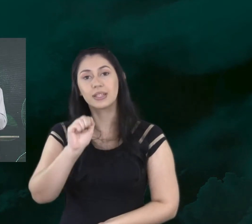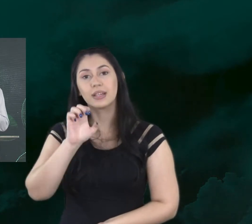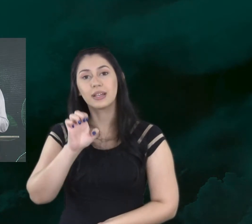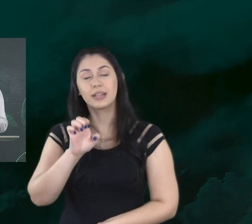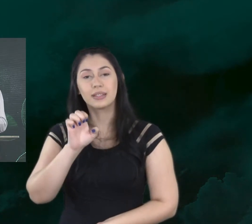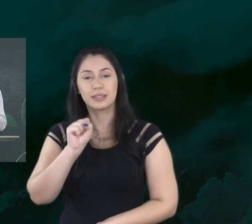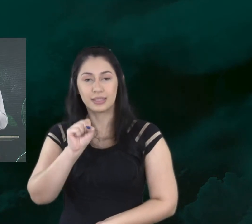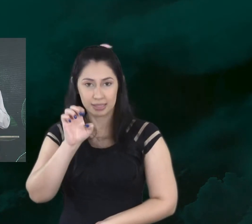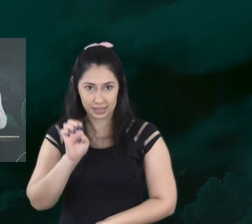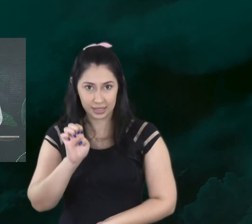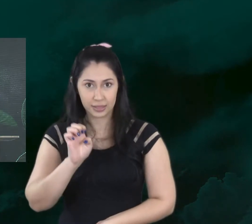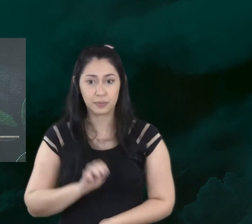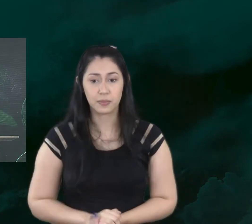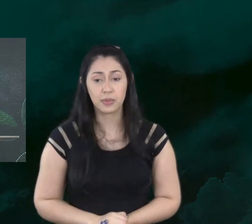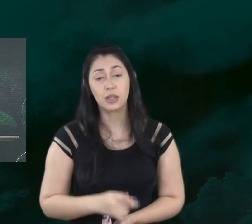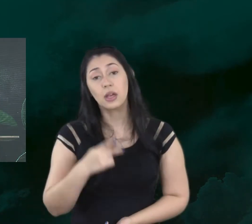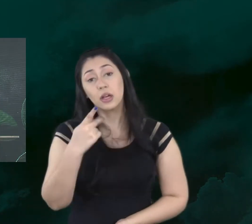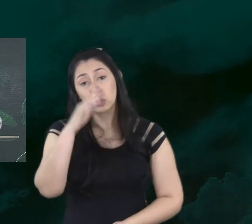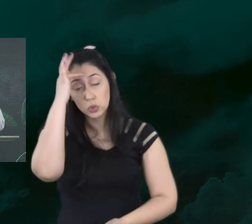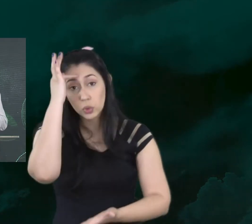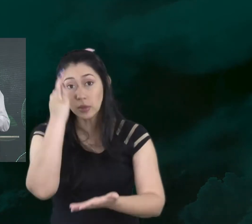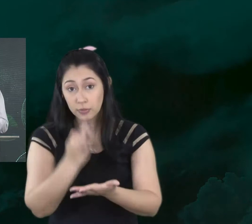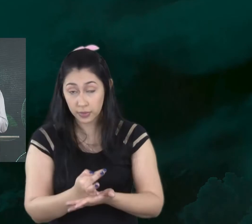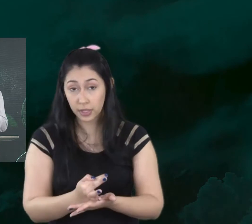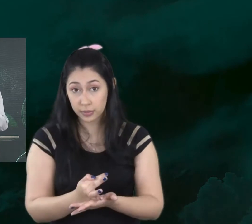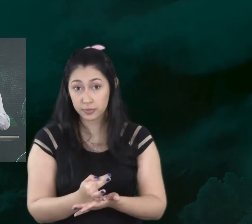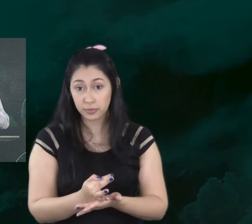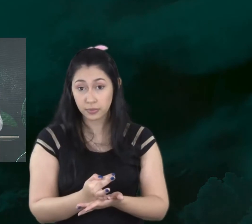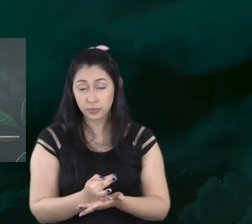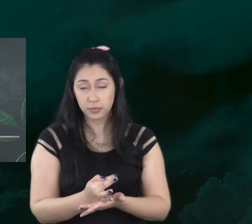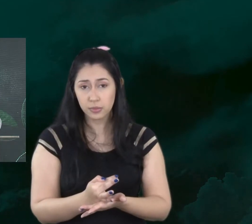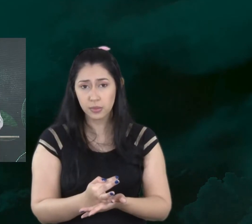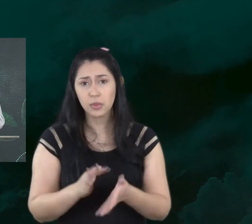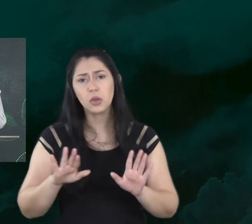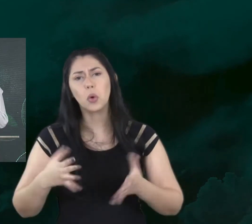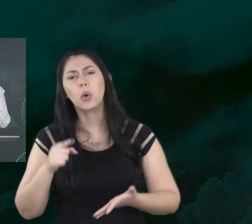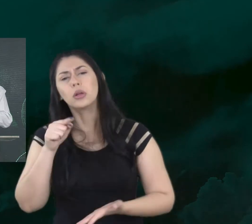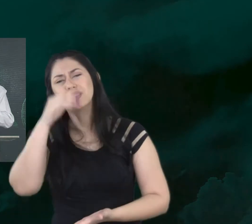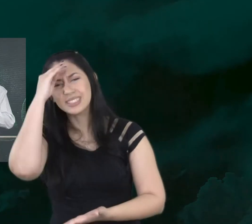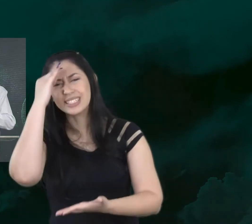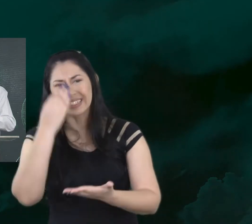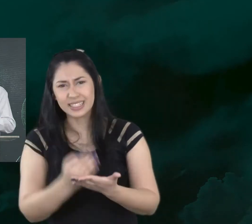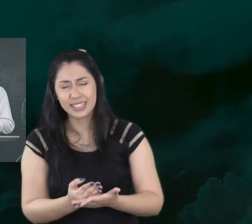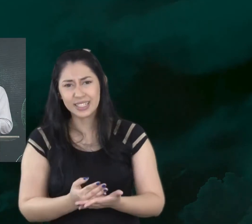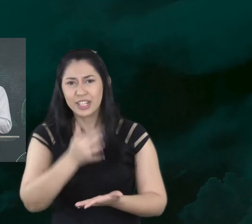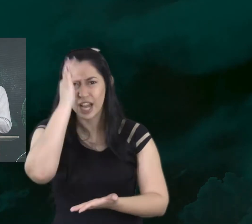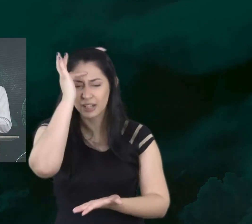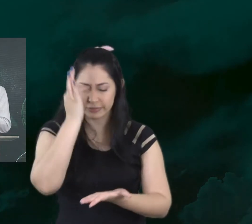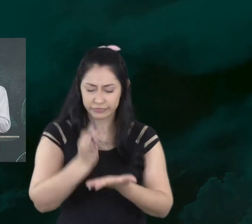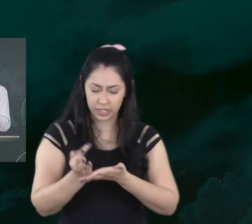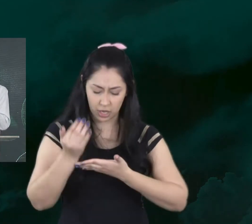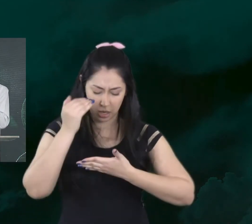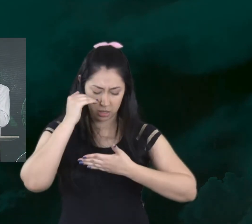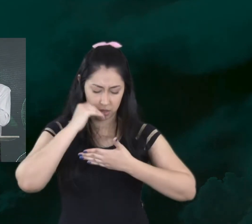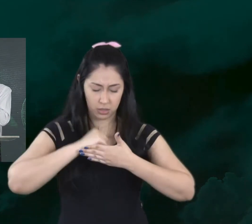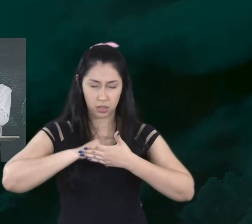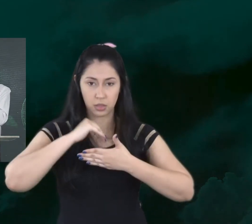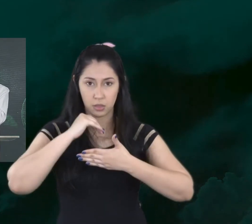a fé, eu digo a fé, quando você crê, a sua fé